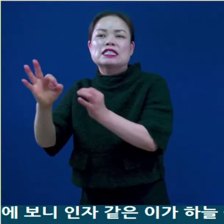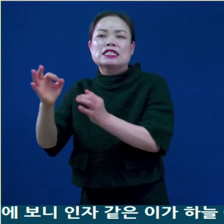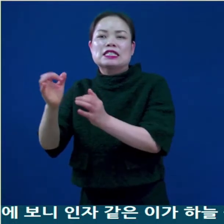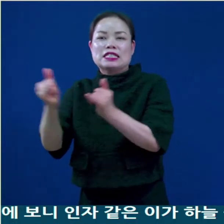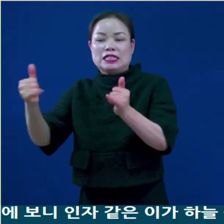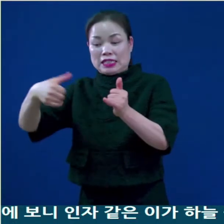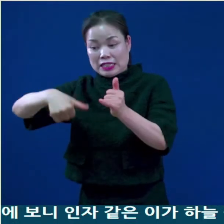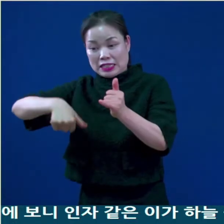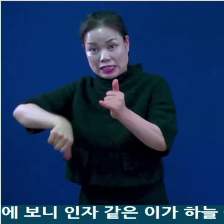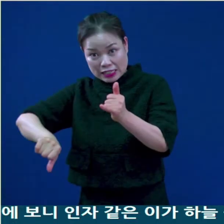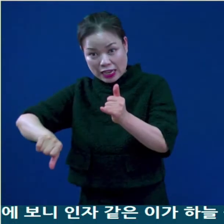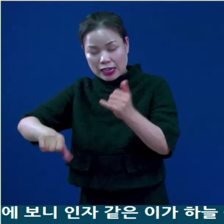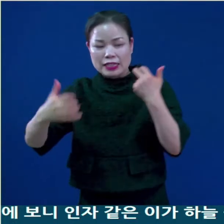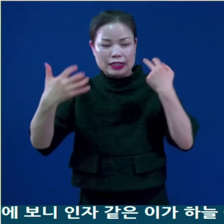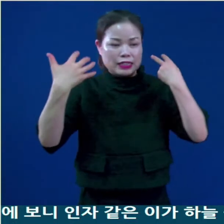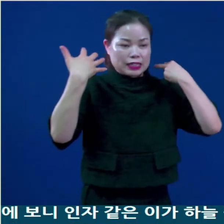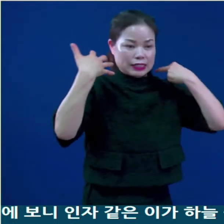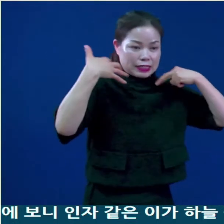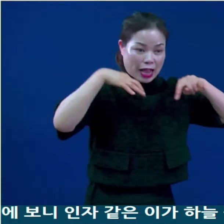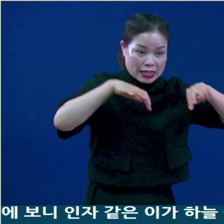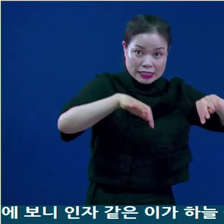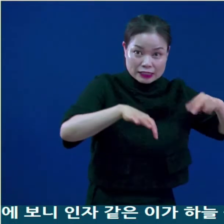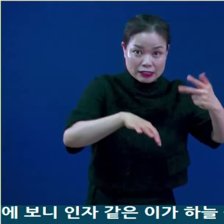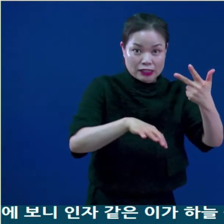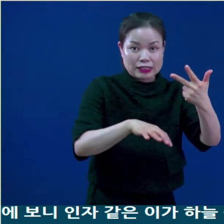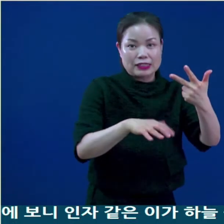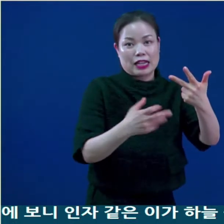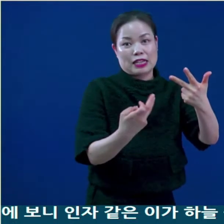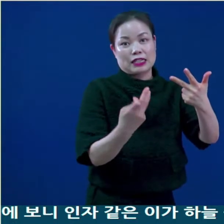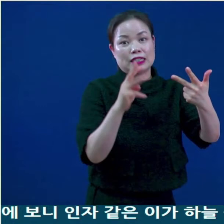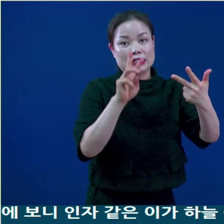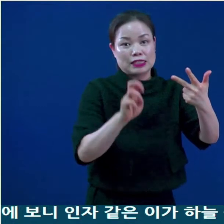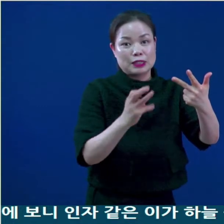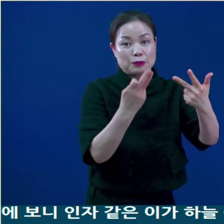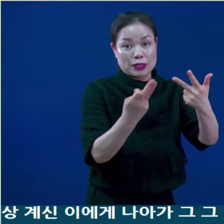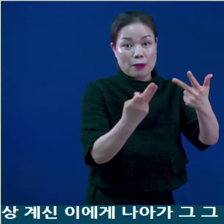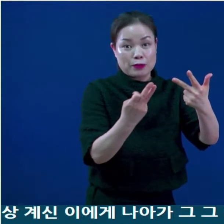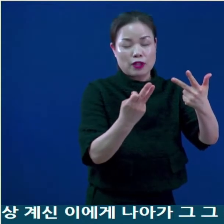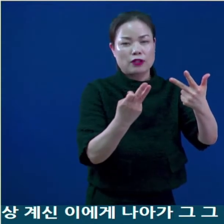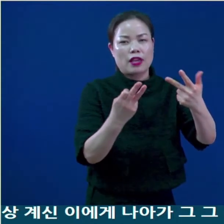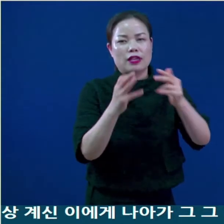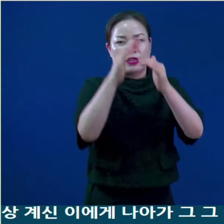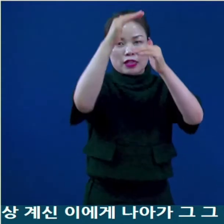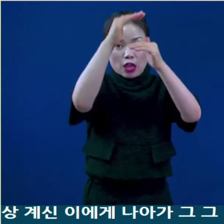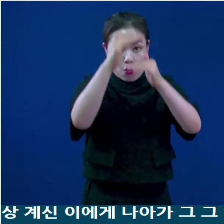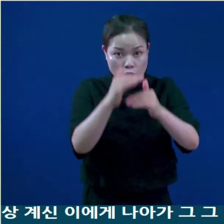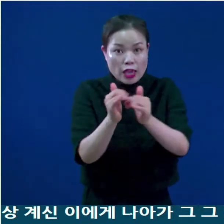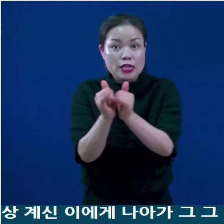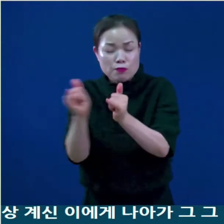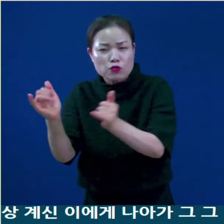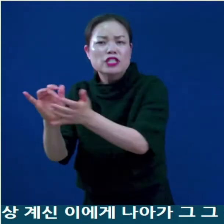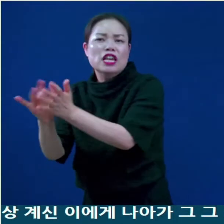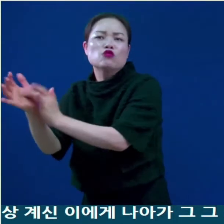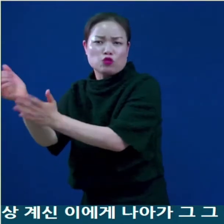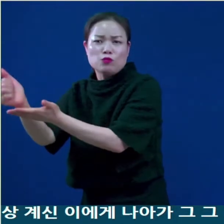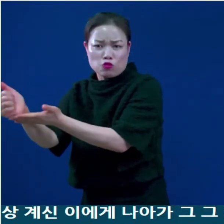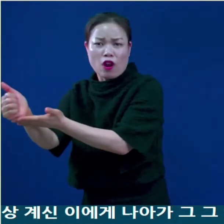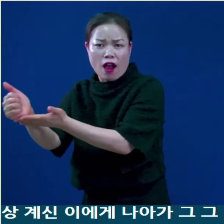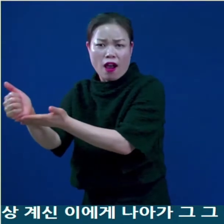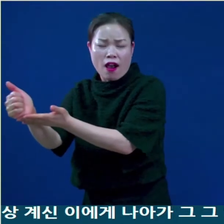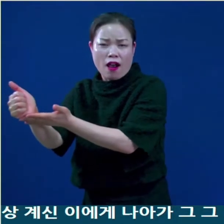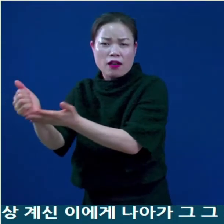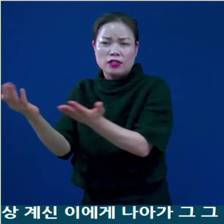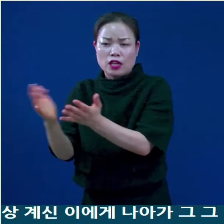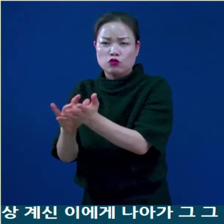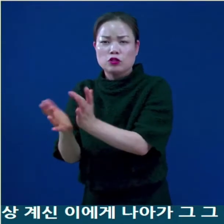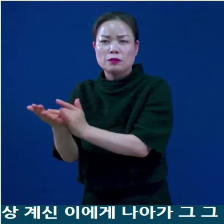그게 다니엘서 7장 13절에 예언되어 있는 그 인물이구나 라는 사실이 예수님의 사역과